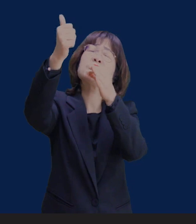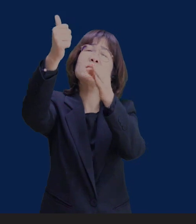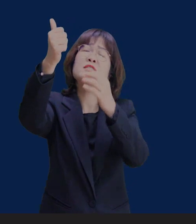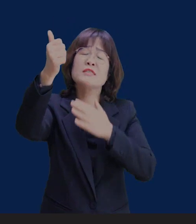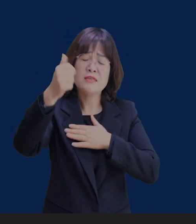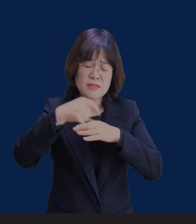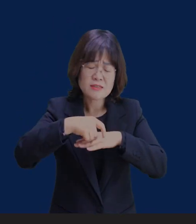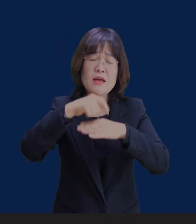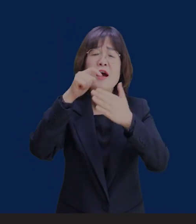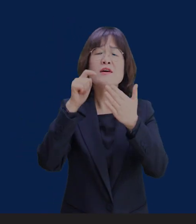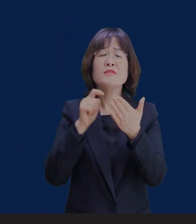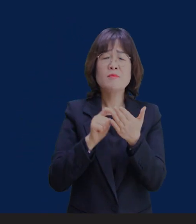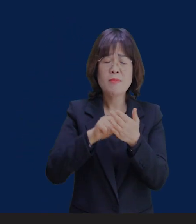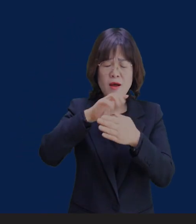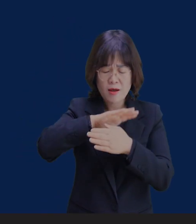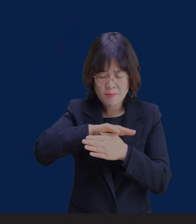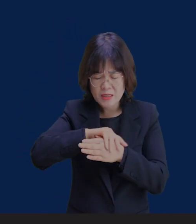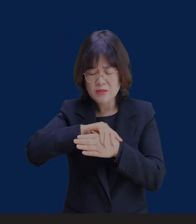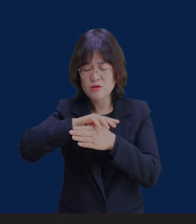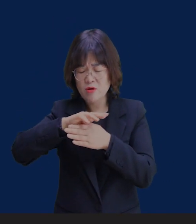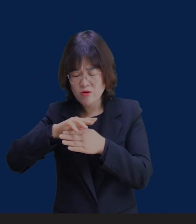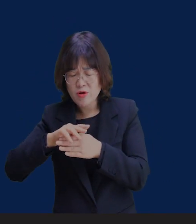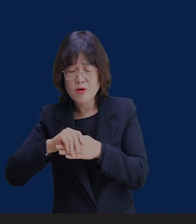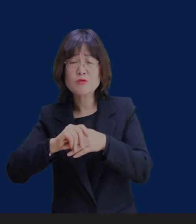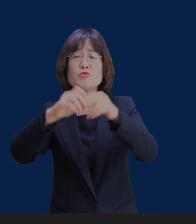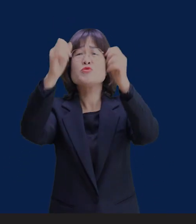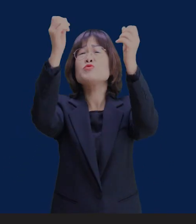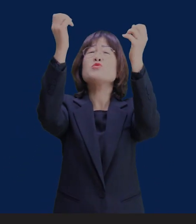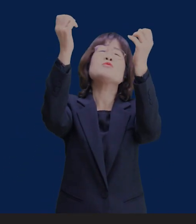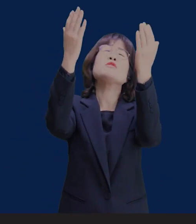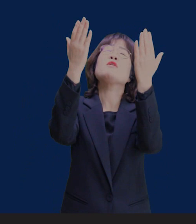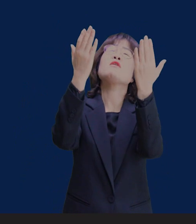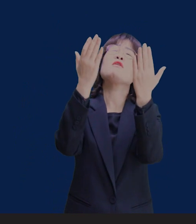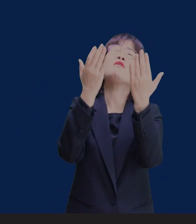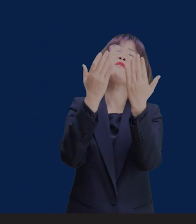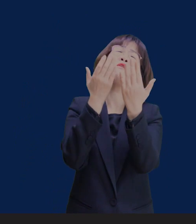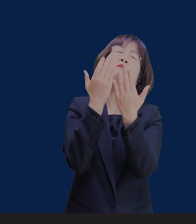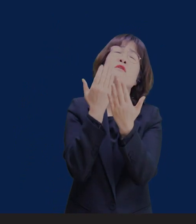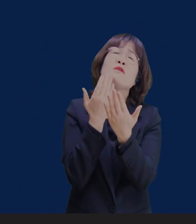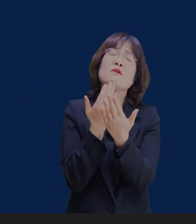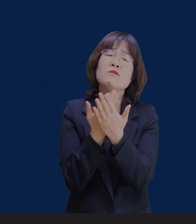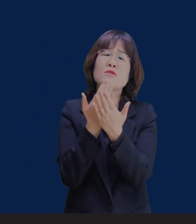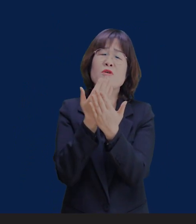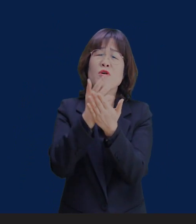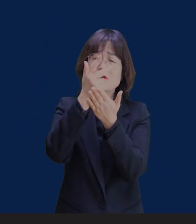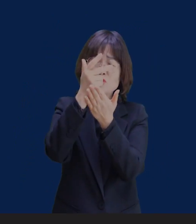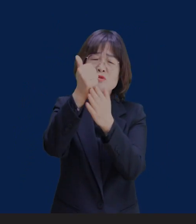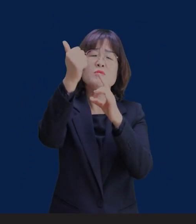주를 부르니 나의 맘 만져